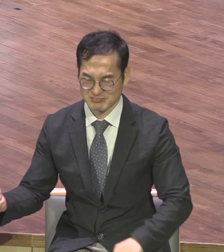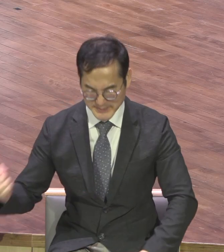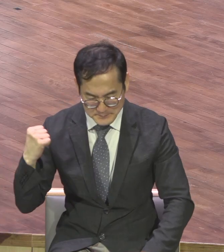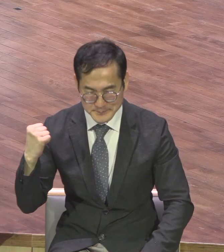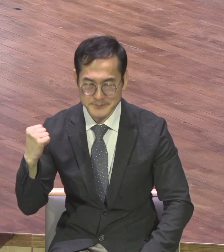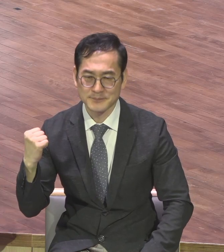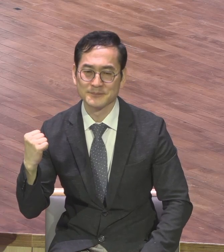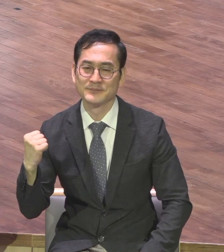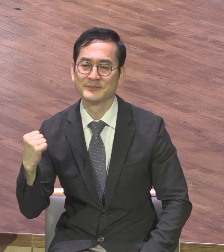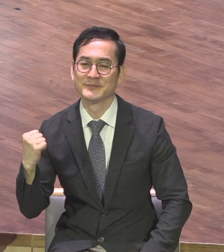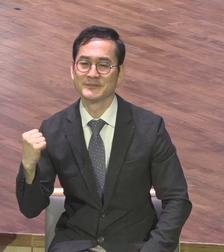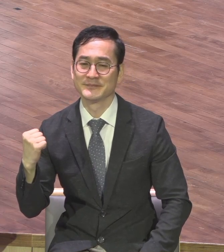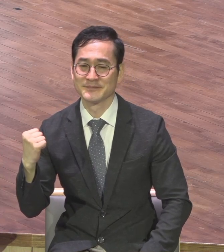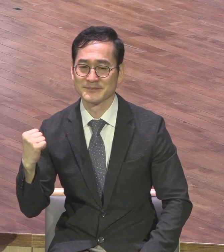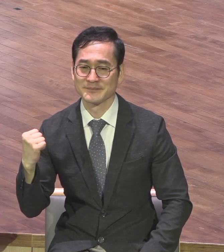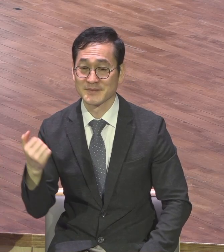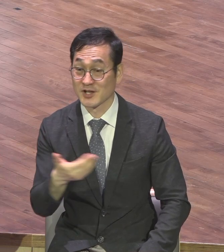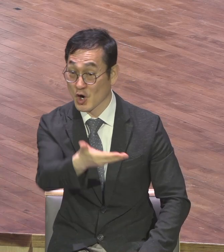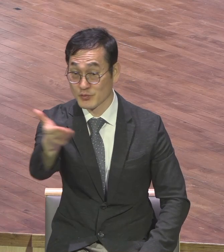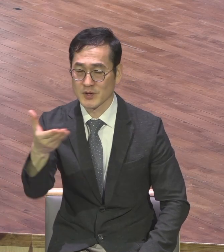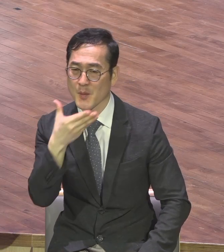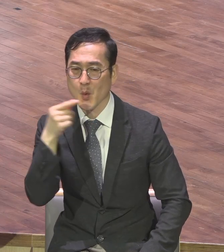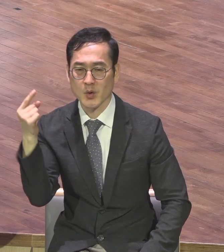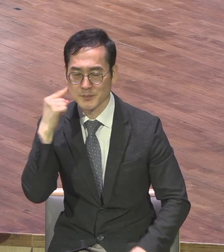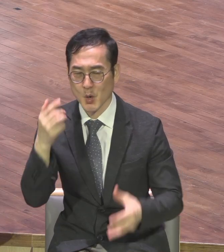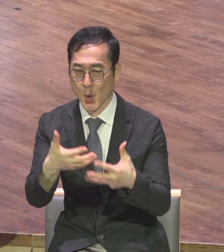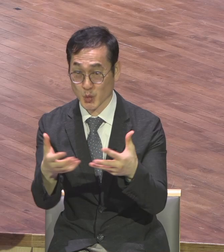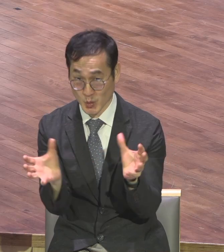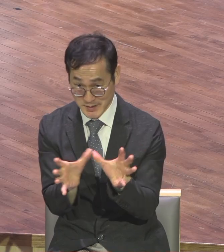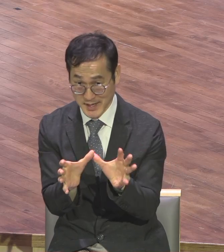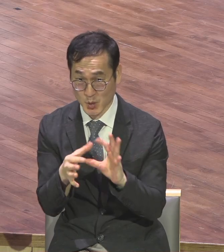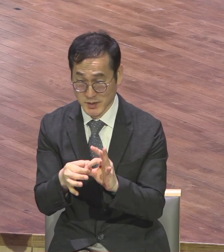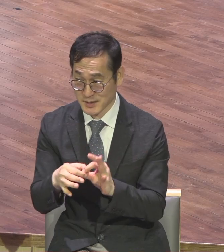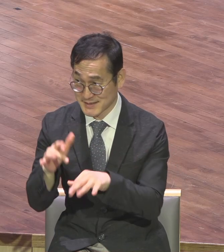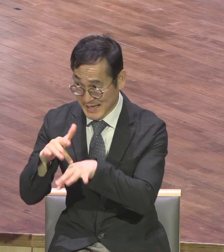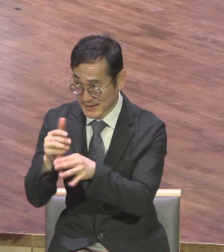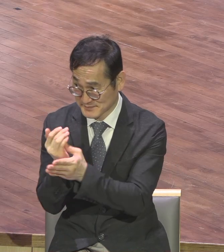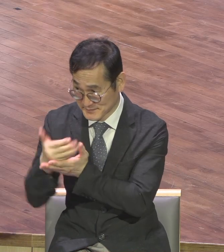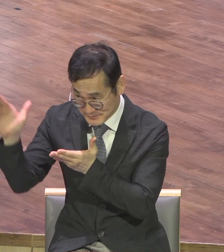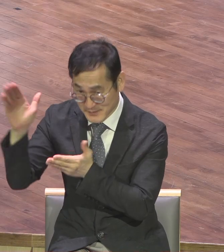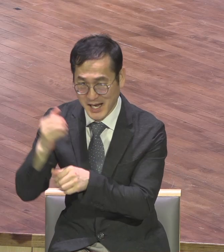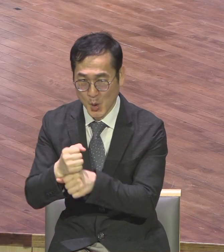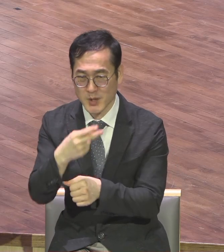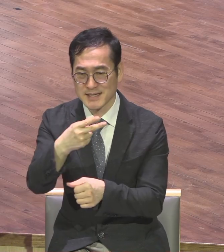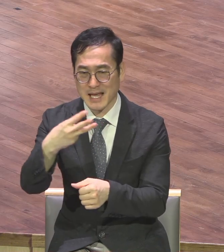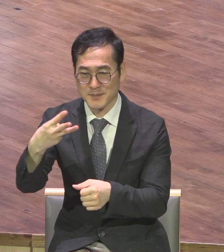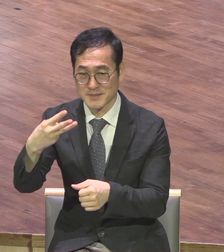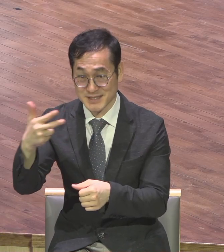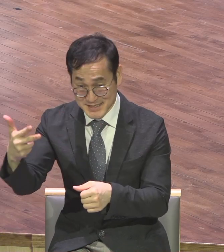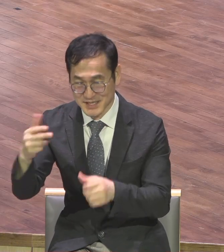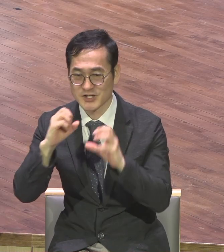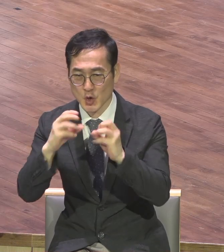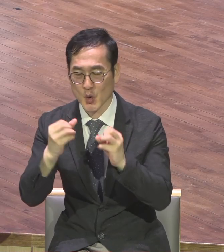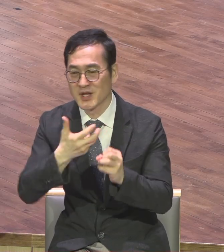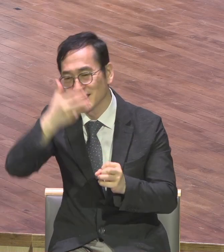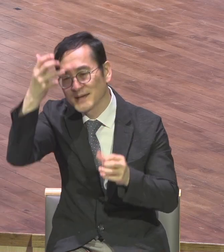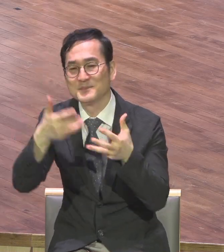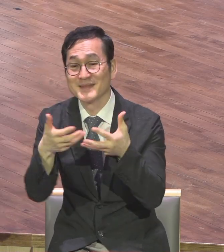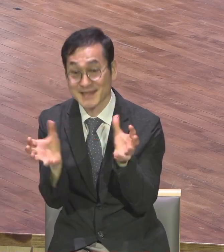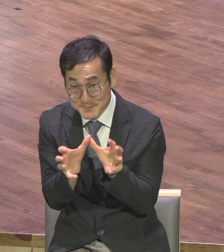버리는 견고한 복음 공동체가 되어서 237 선교 드림팀으로 그렇게